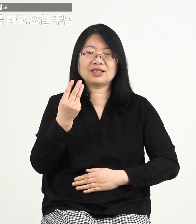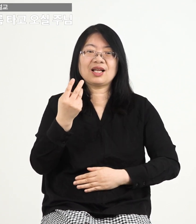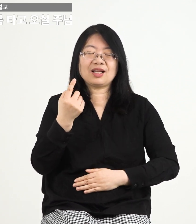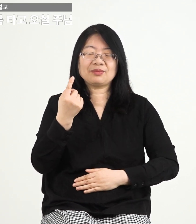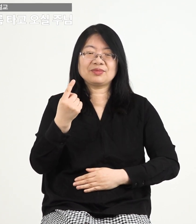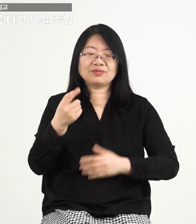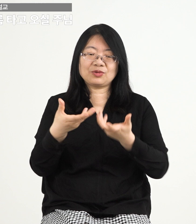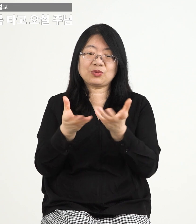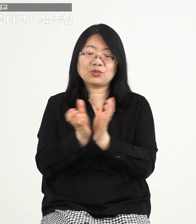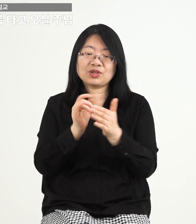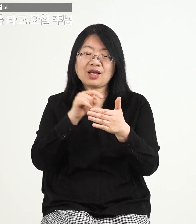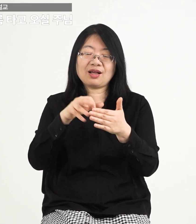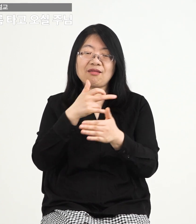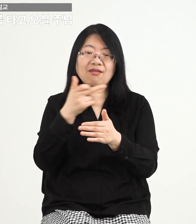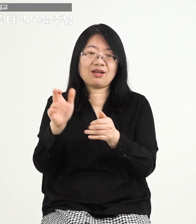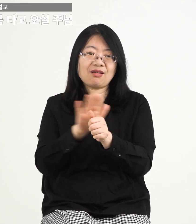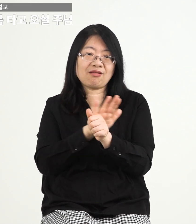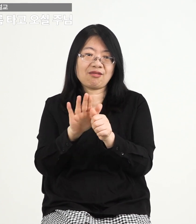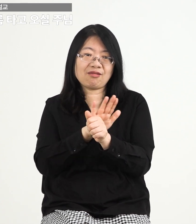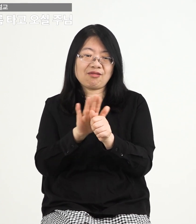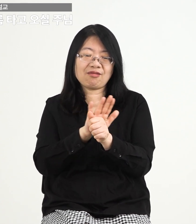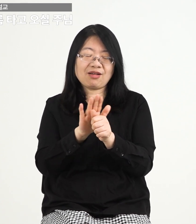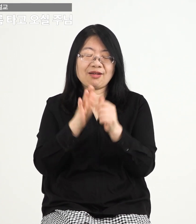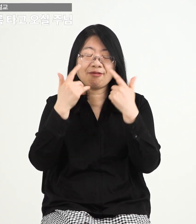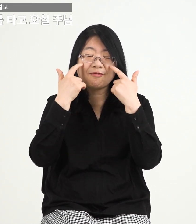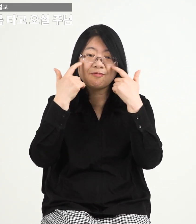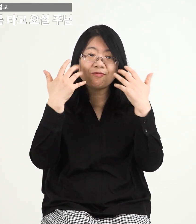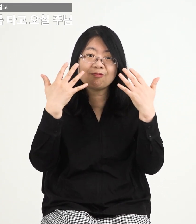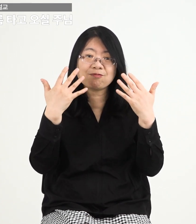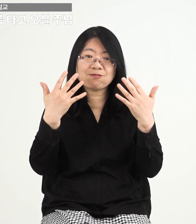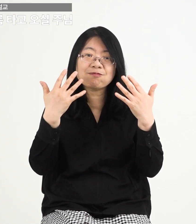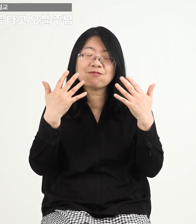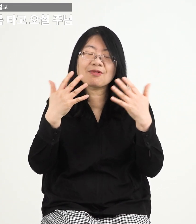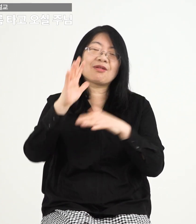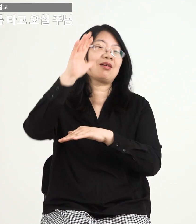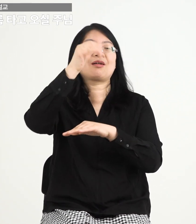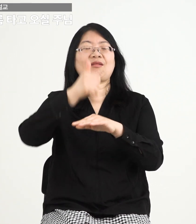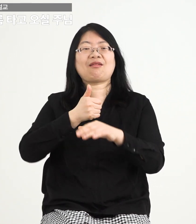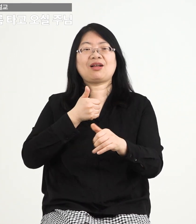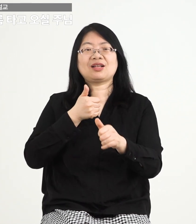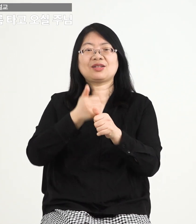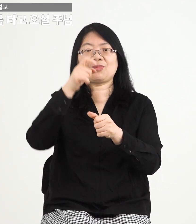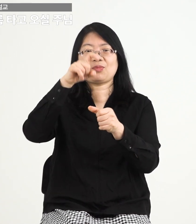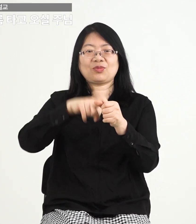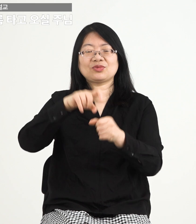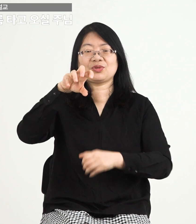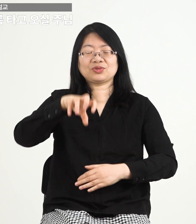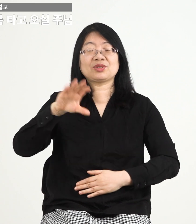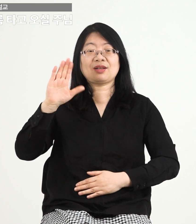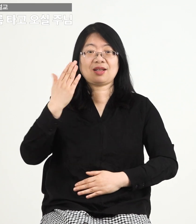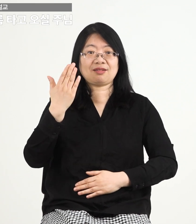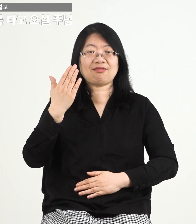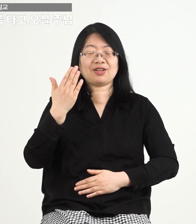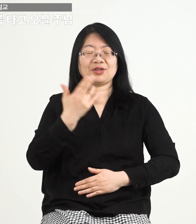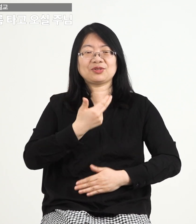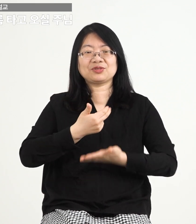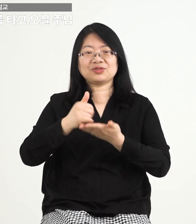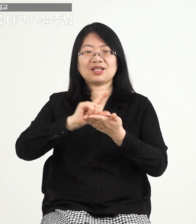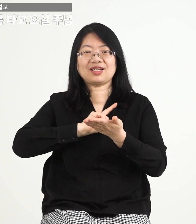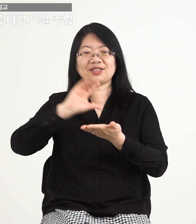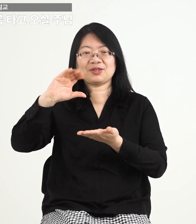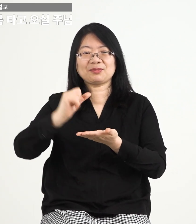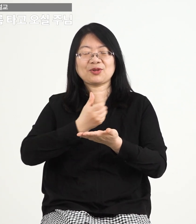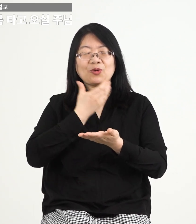공동체 큰 격려와 위로와 선명한 최종 승리의 목적지가 될 수 있기를 주님의